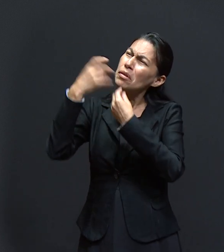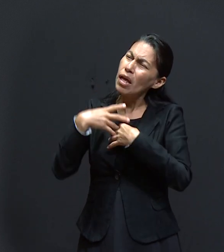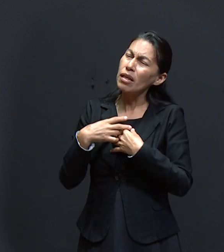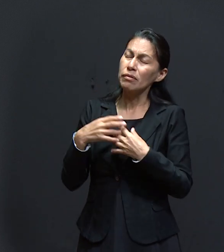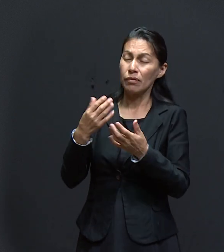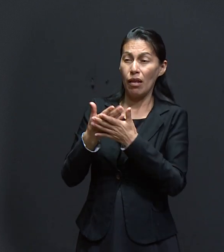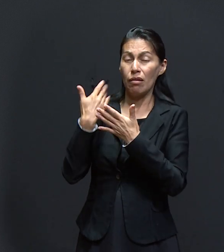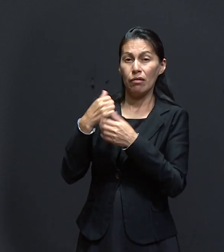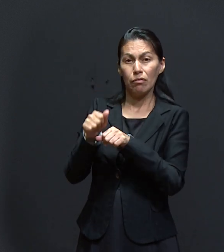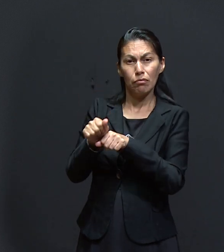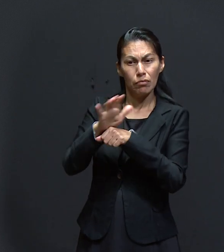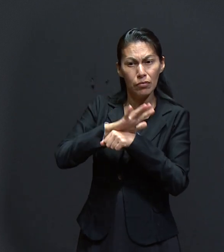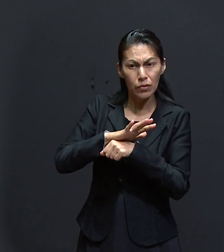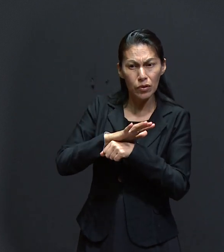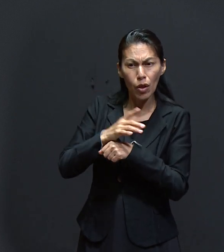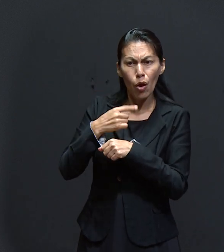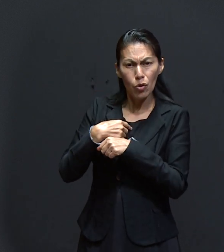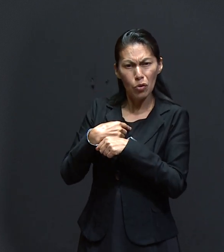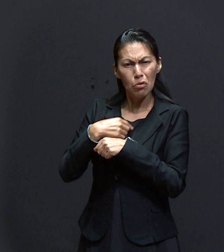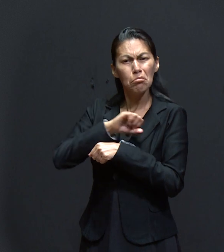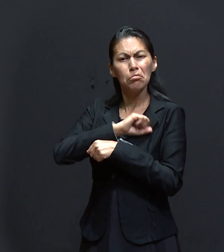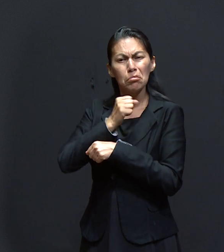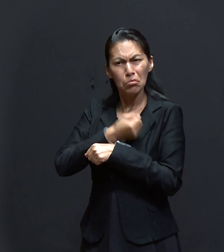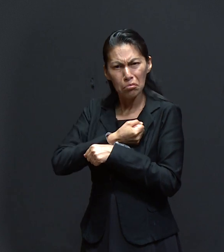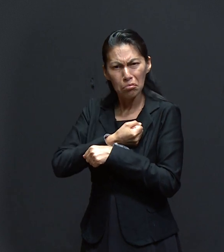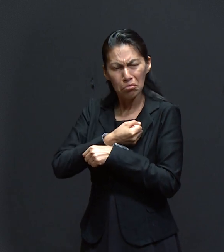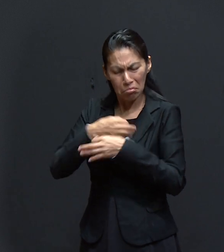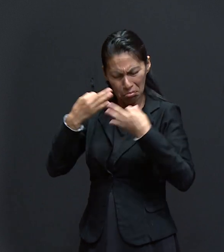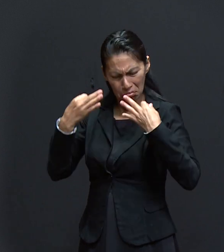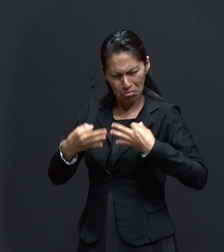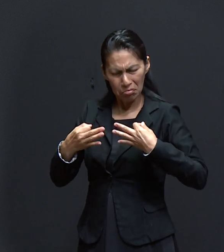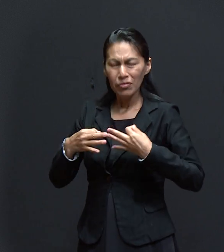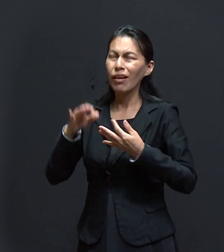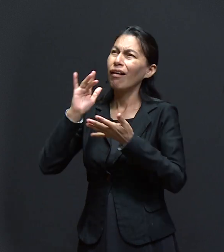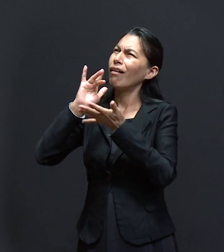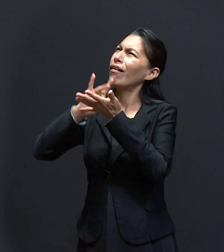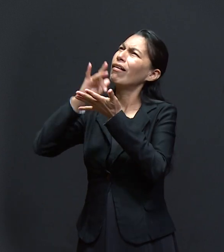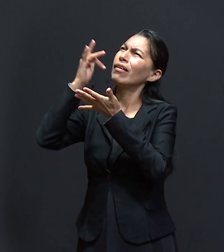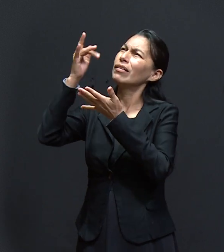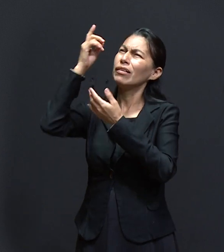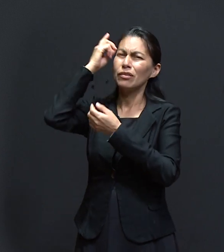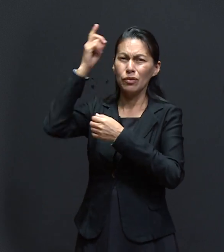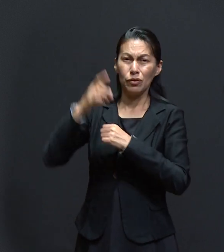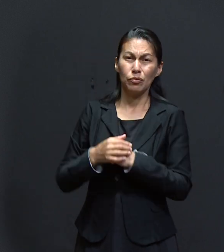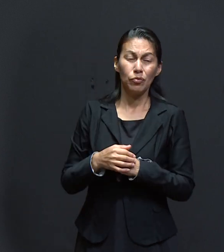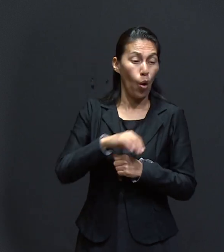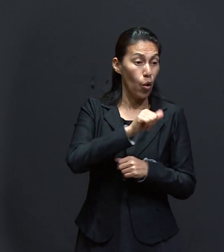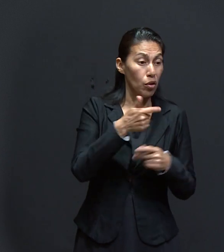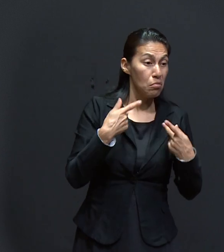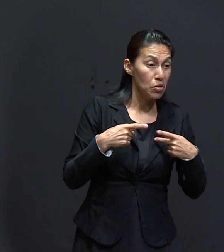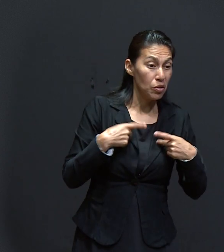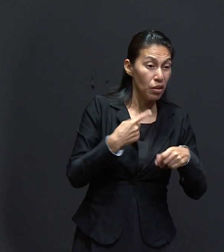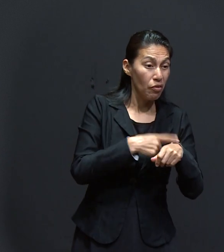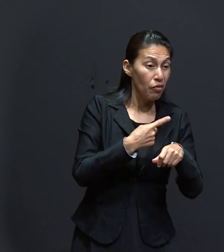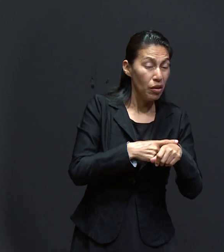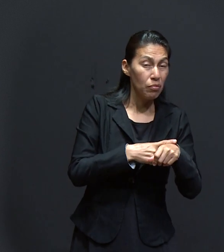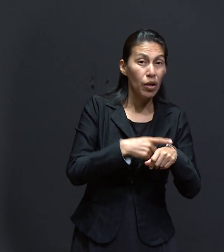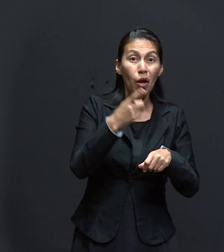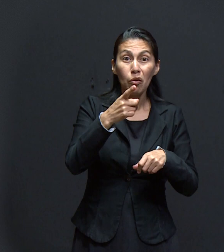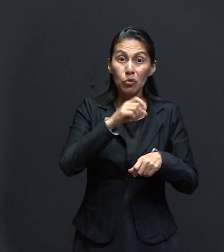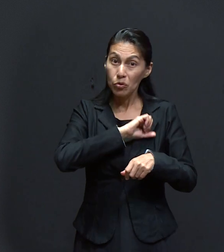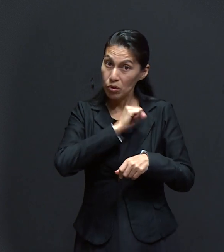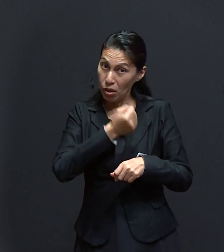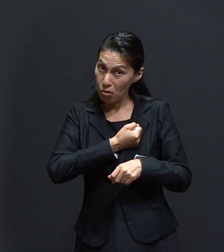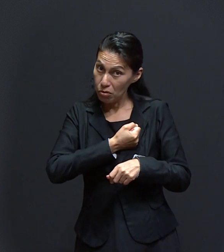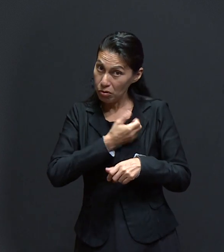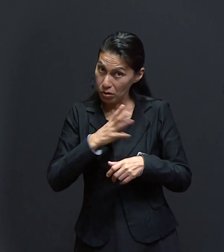cuando comenzó pandemia cuando me preguntaron cómo estás digo si te gustaría con esto porque cuántas personas estaban enfermos